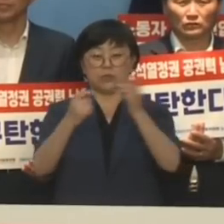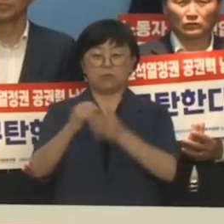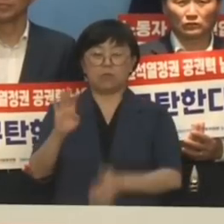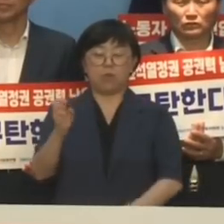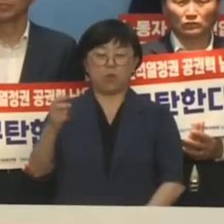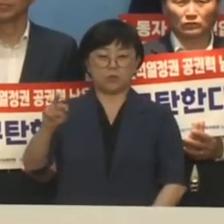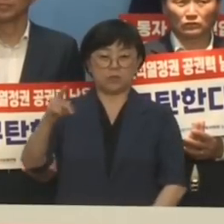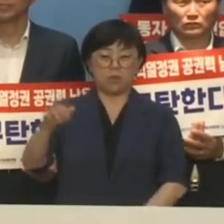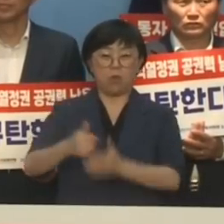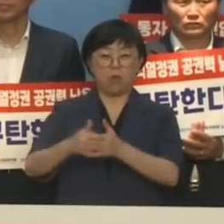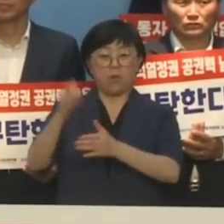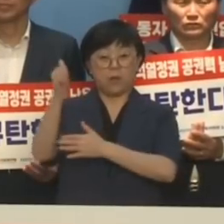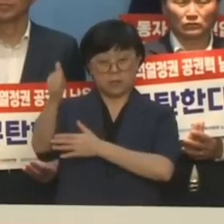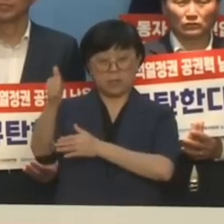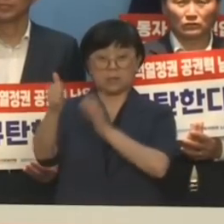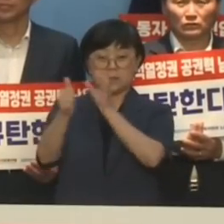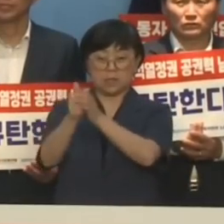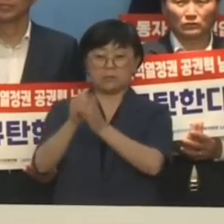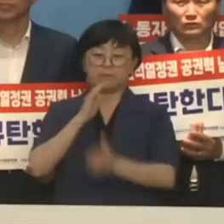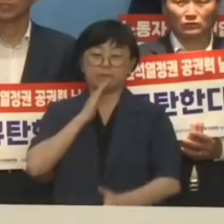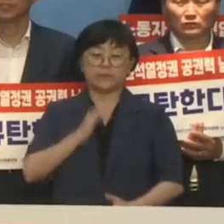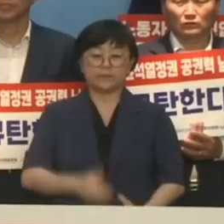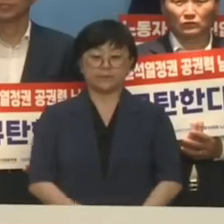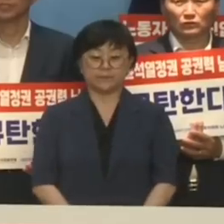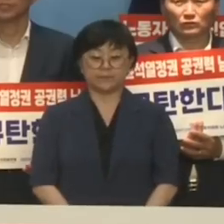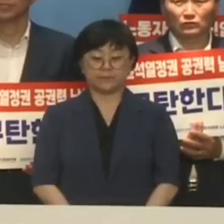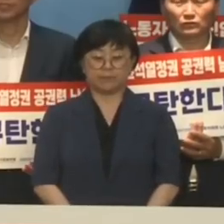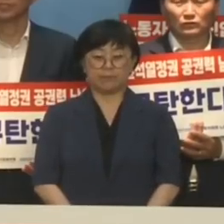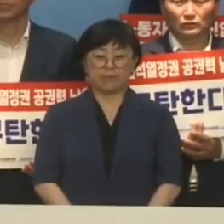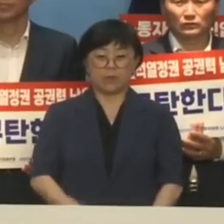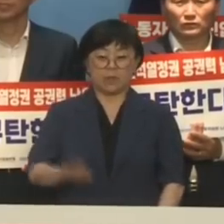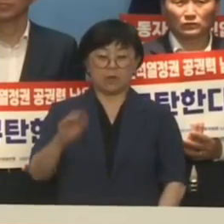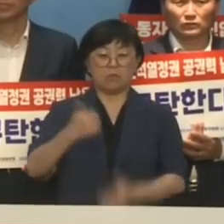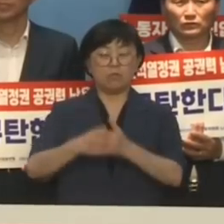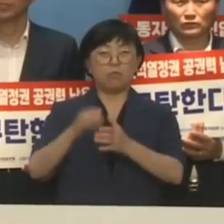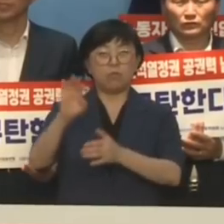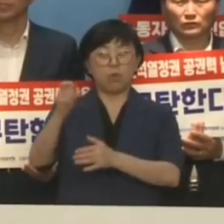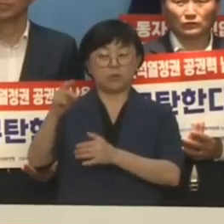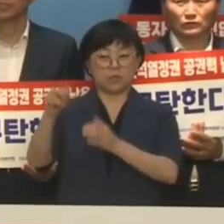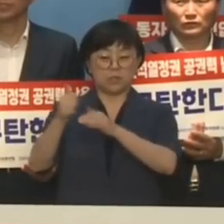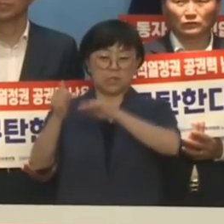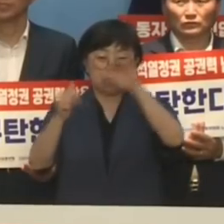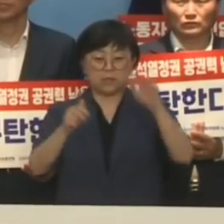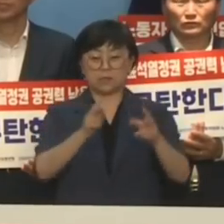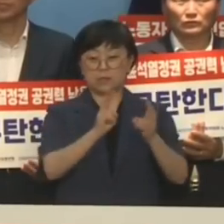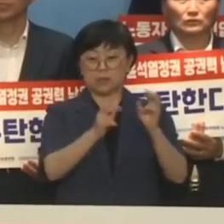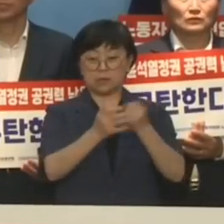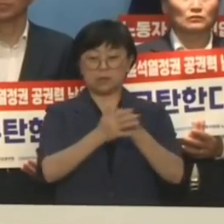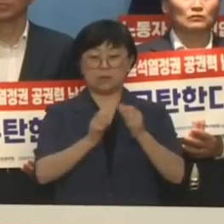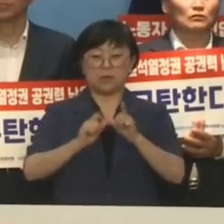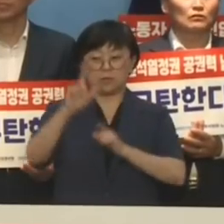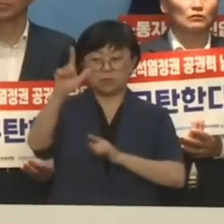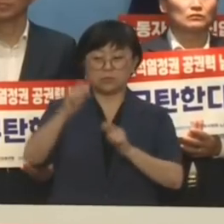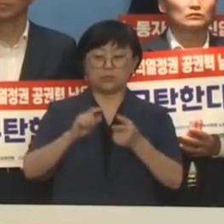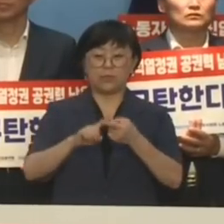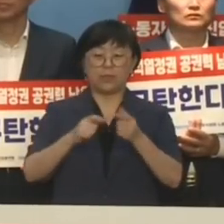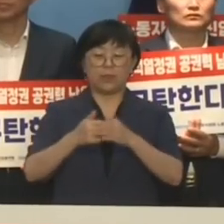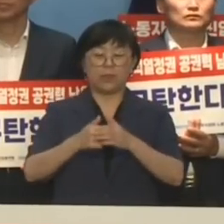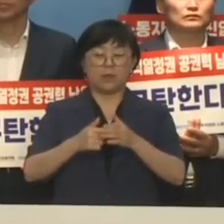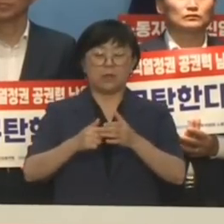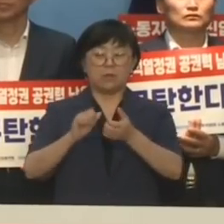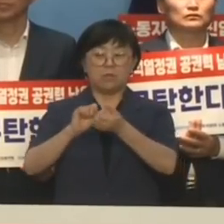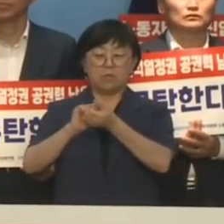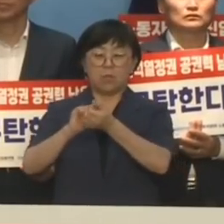포스코 최정우 회장의 책임입니다. 포은 등 포스코 사내 하청 사장들은 대부분